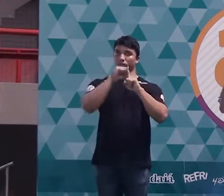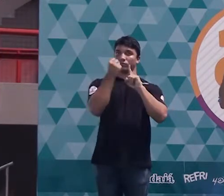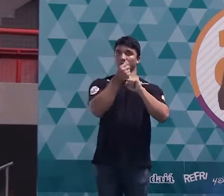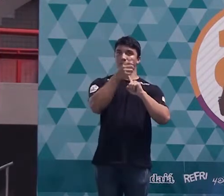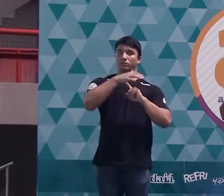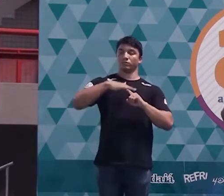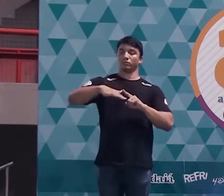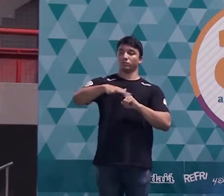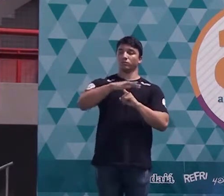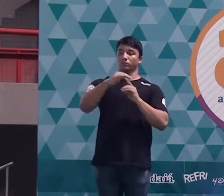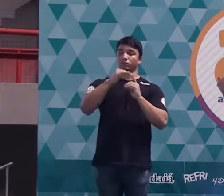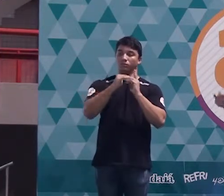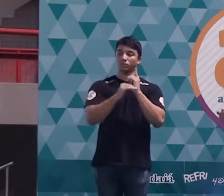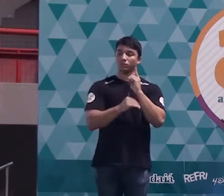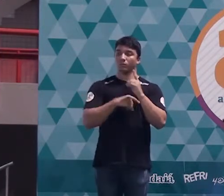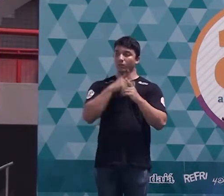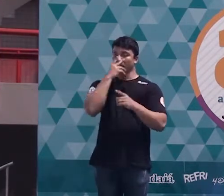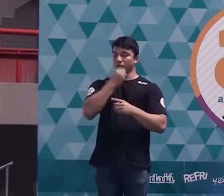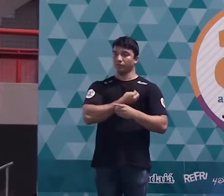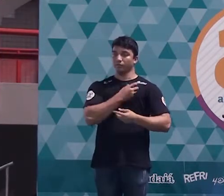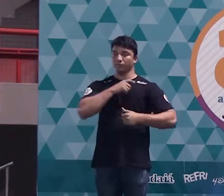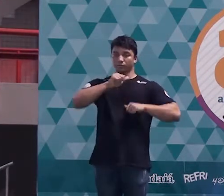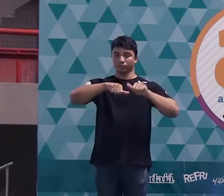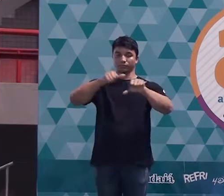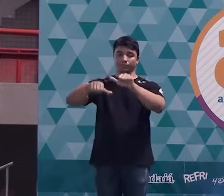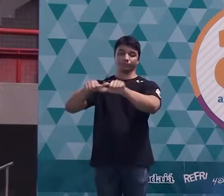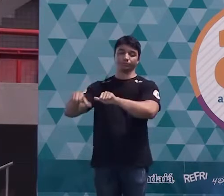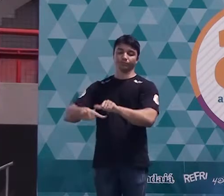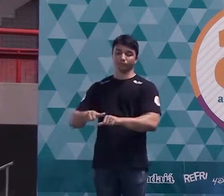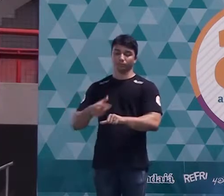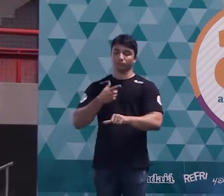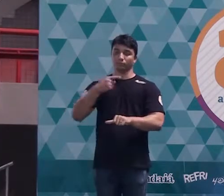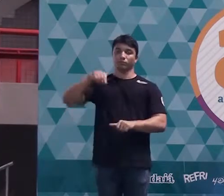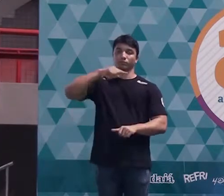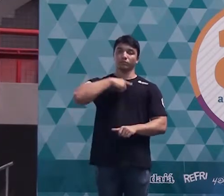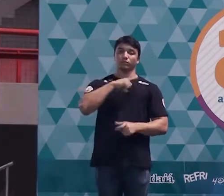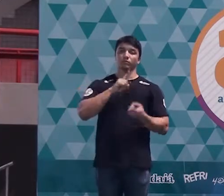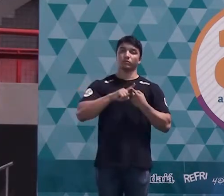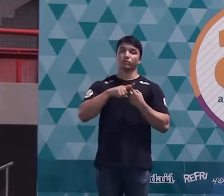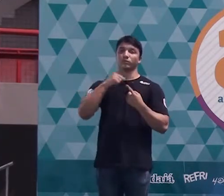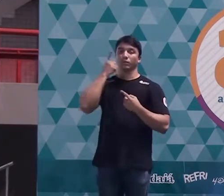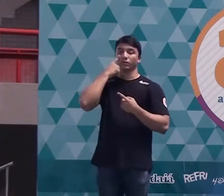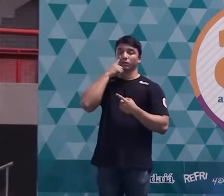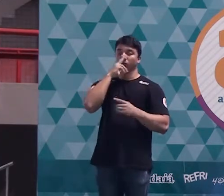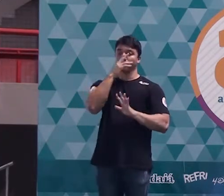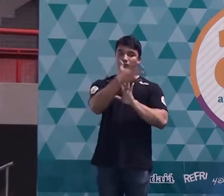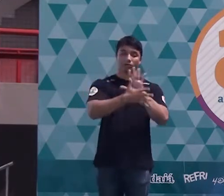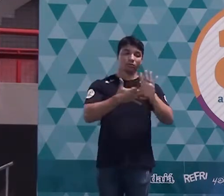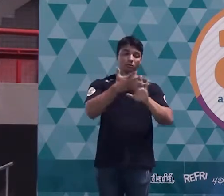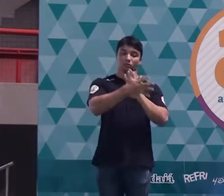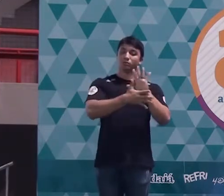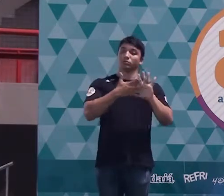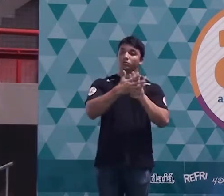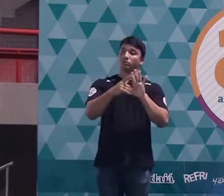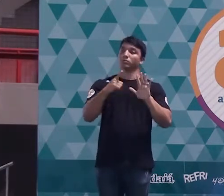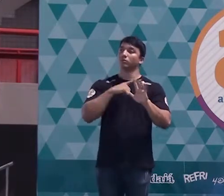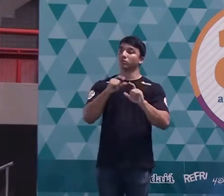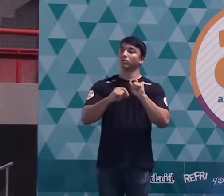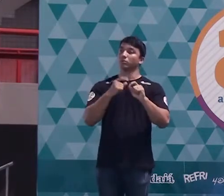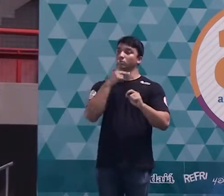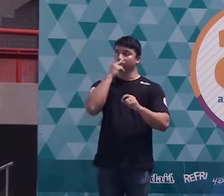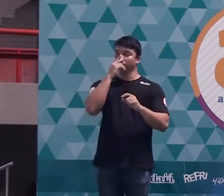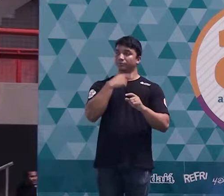Como eu expliquei para vocês, ela é viva, ela sofre variações. E vocês vão ver que nesse texto, ele mostra o que eu disse